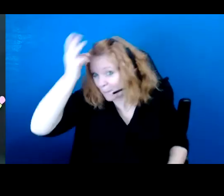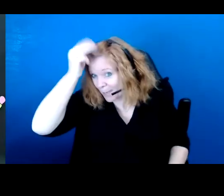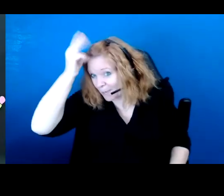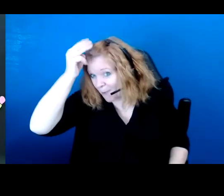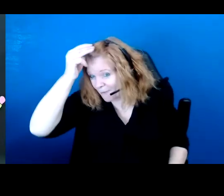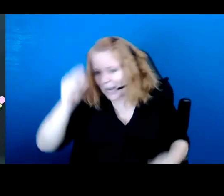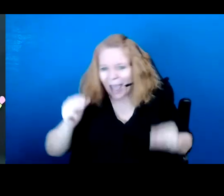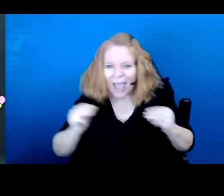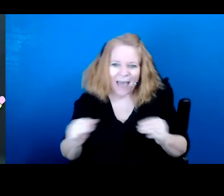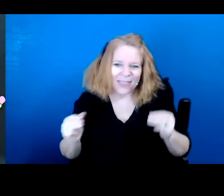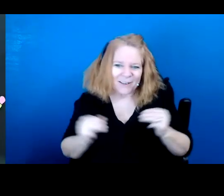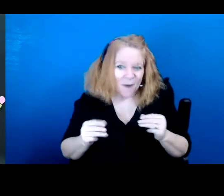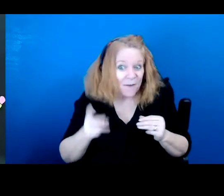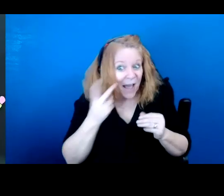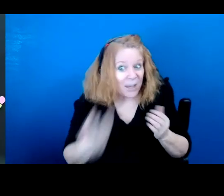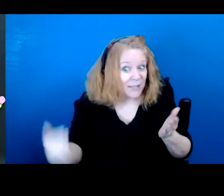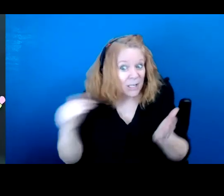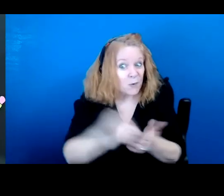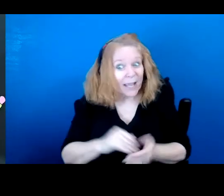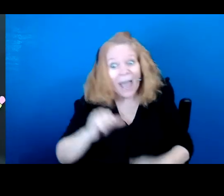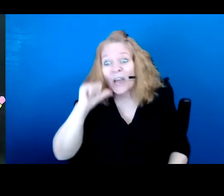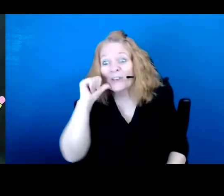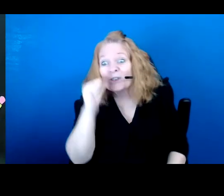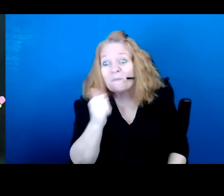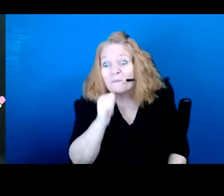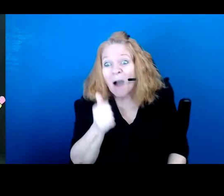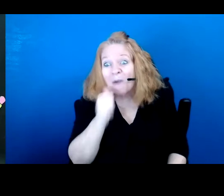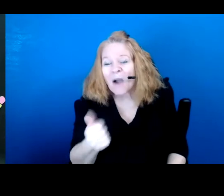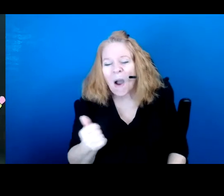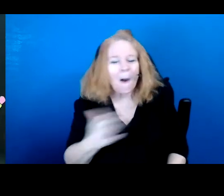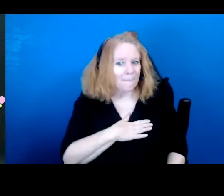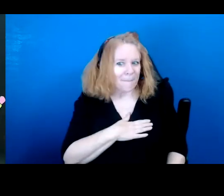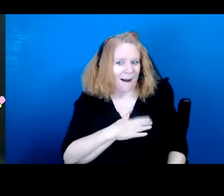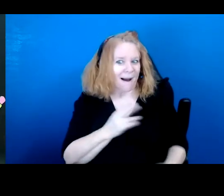nos vemos muchas gracias a los niños y niñas nos vemos mañana